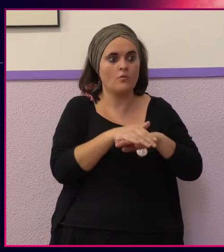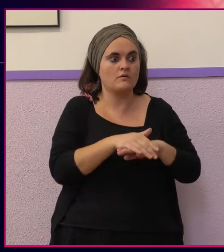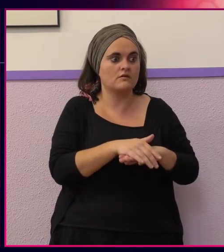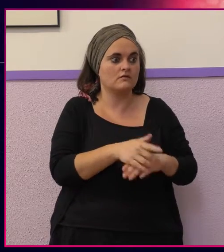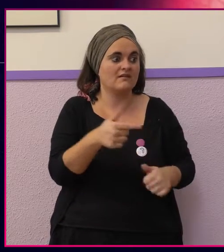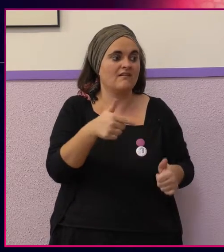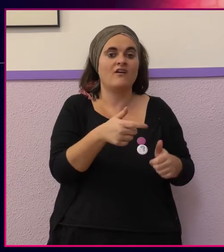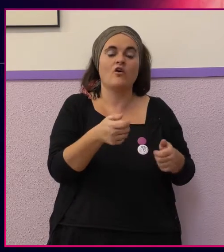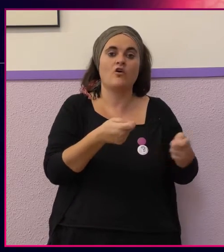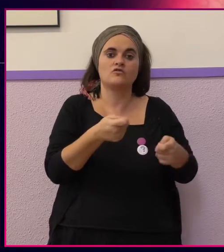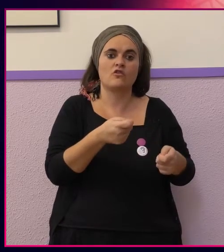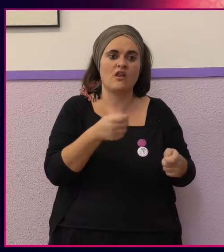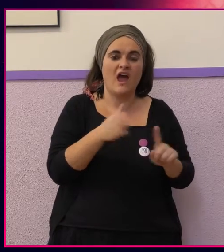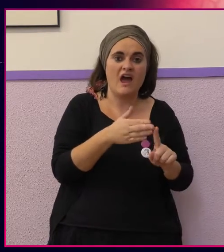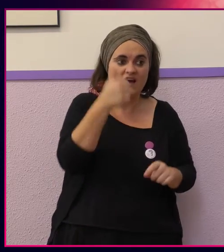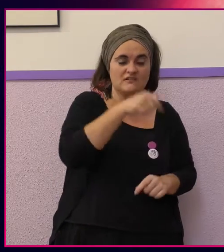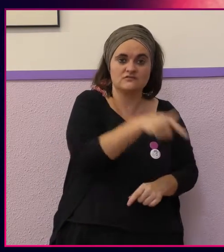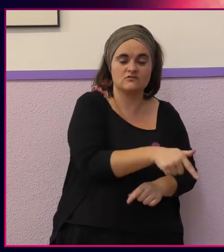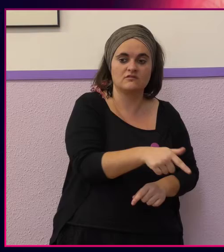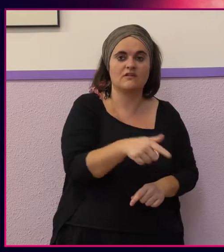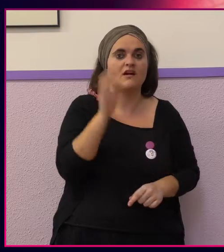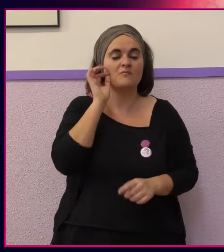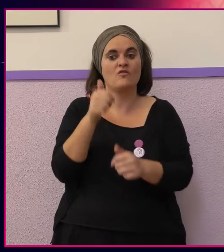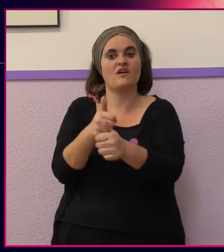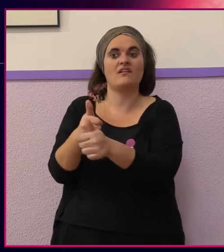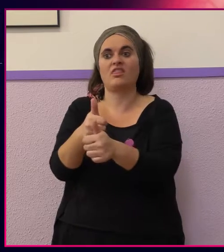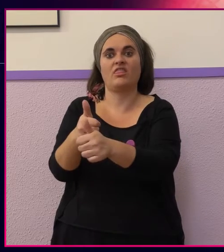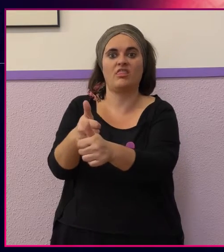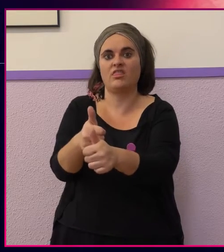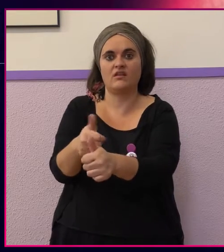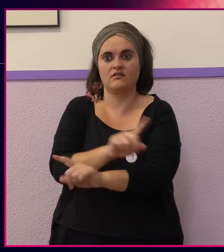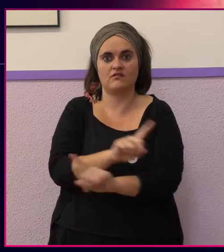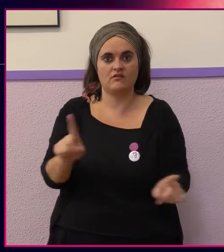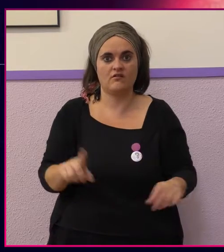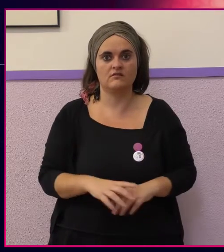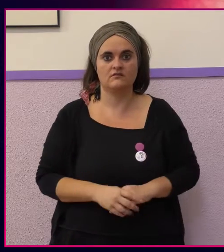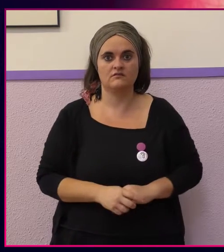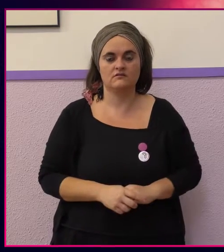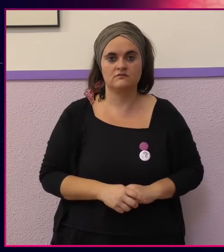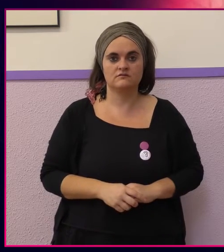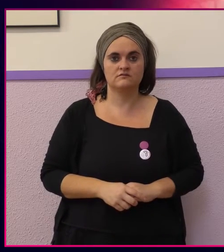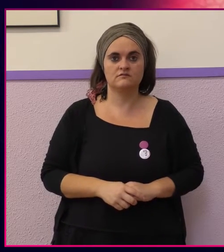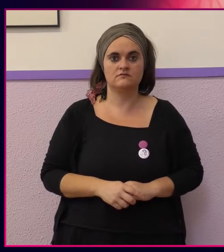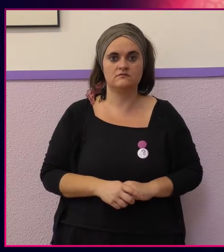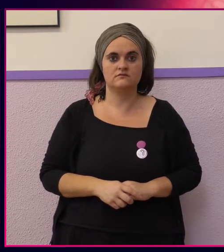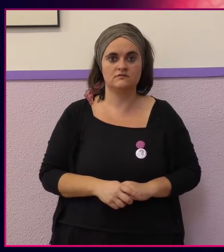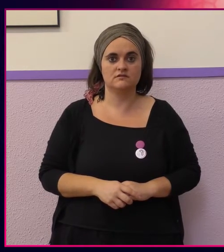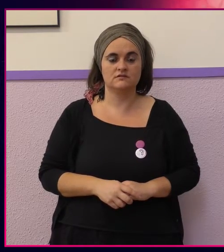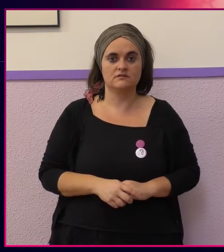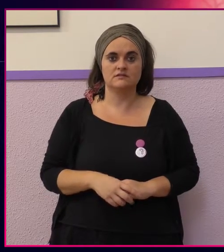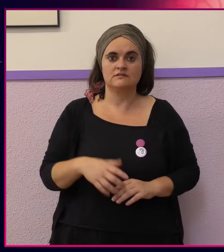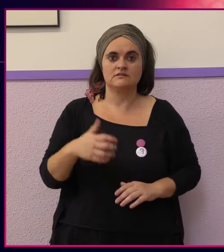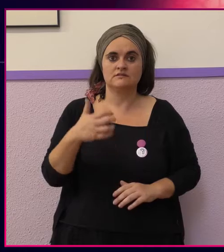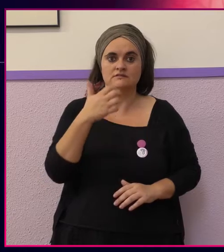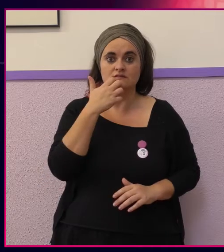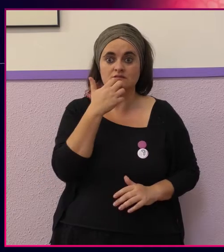los delitos de violencia machista se deben atender y resolver en juzgados específicos que cuenten